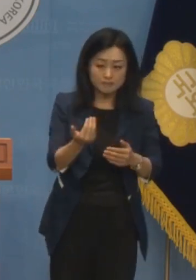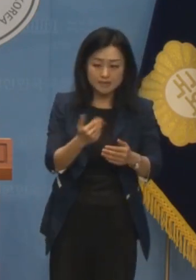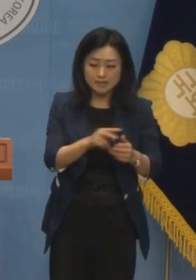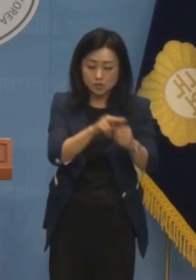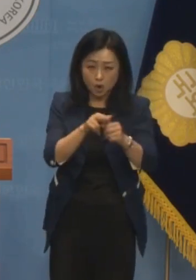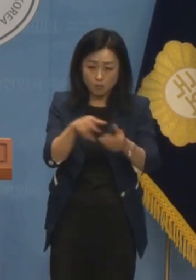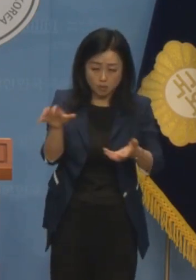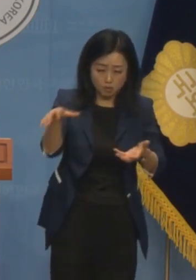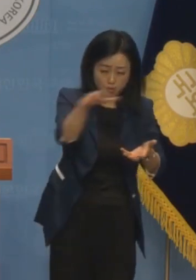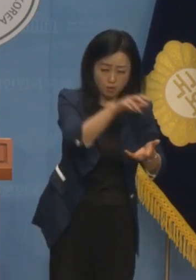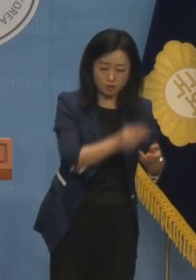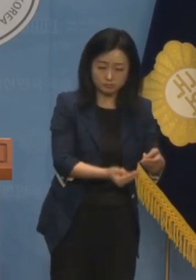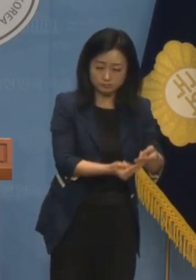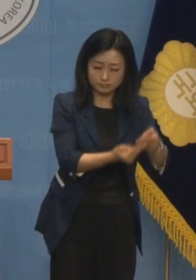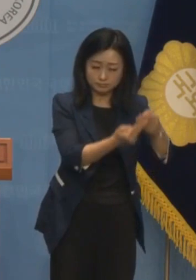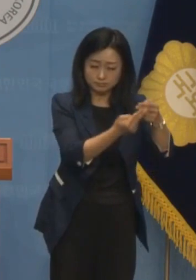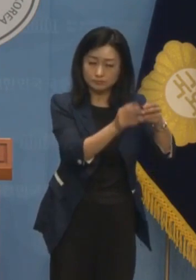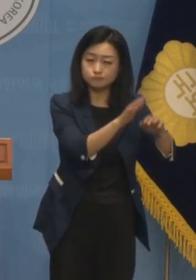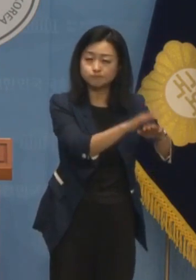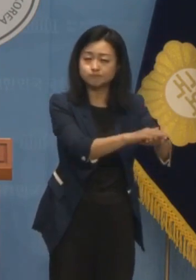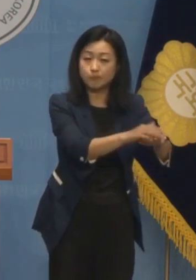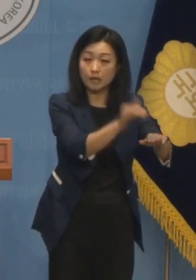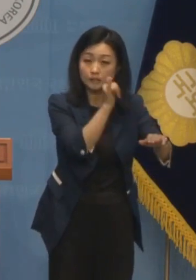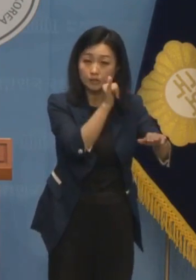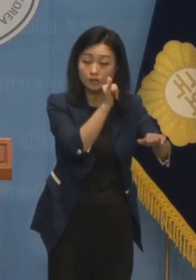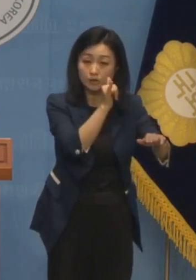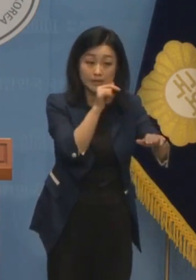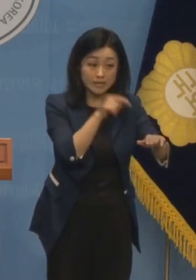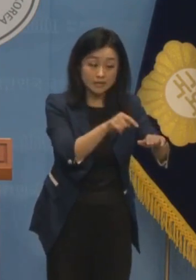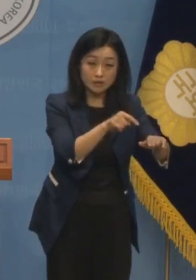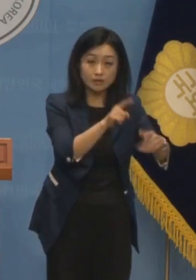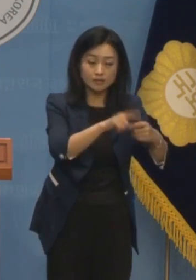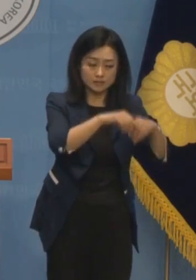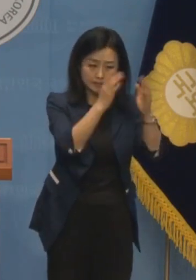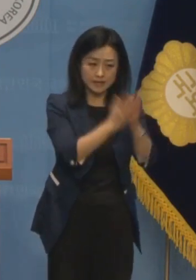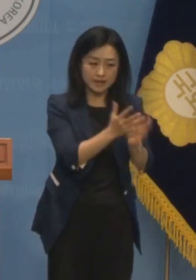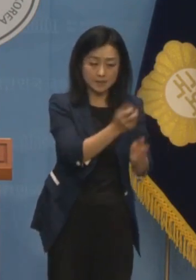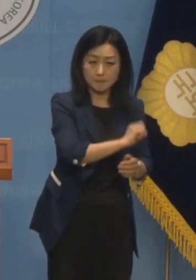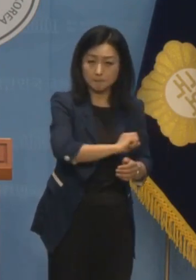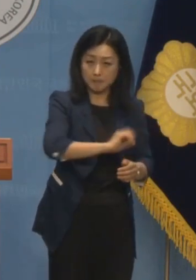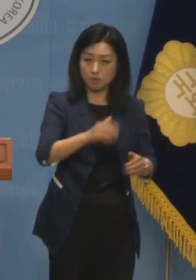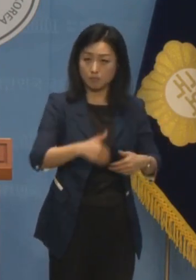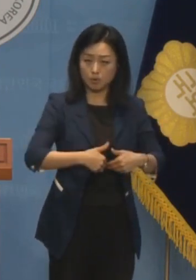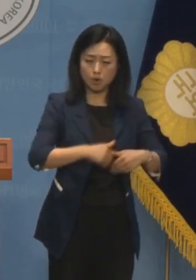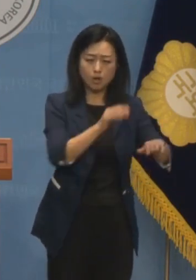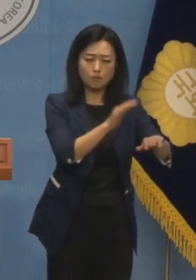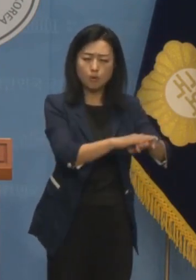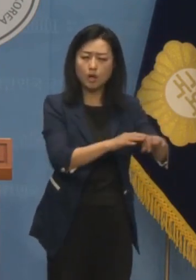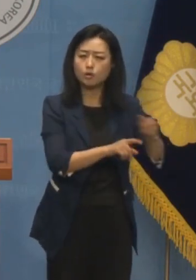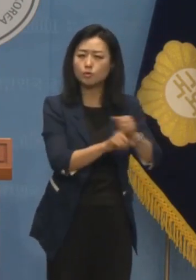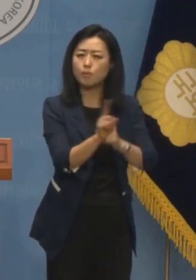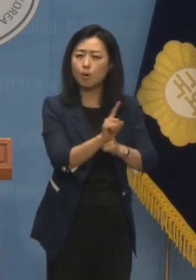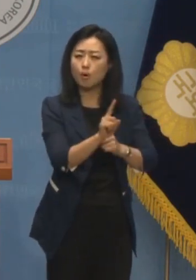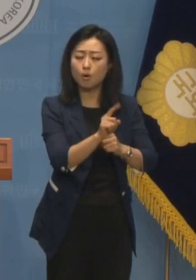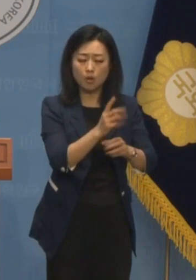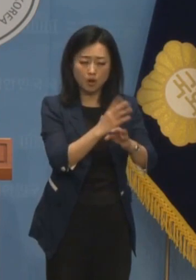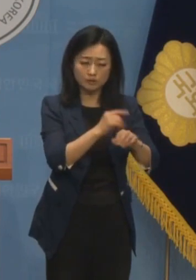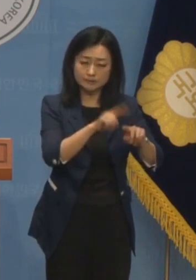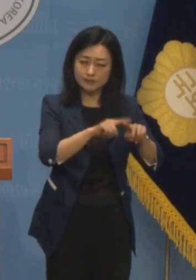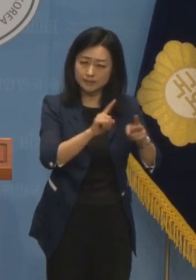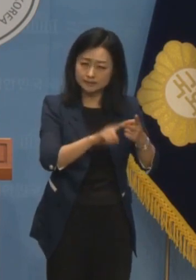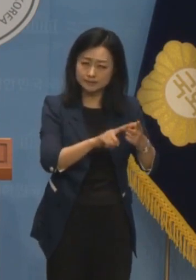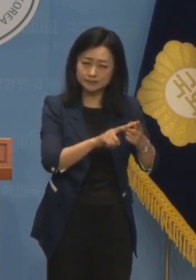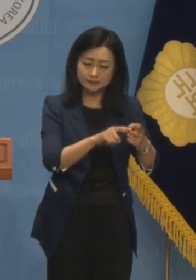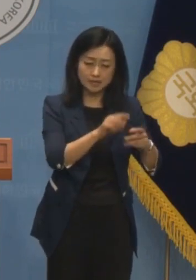사찰에 쓰이지 않도록 모든 자료를 폐기해야 합니다. 왜 보관하고 있는지, 언제까지